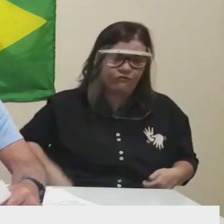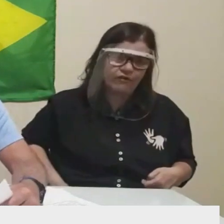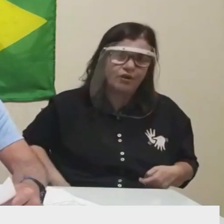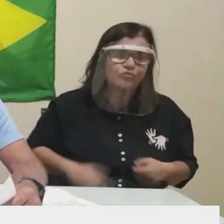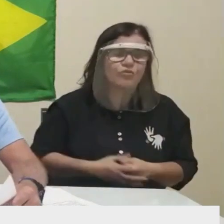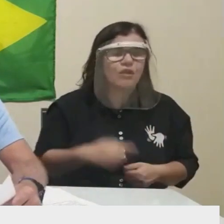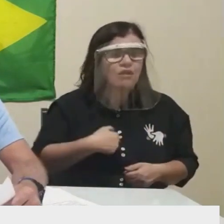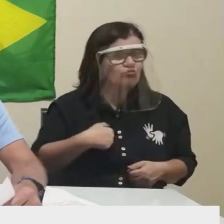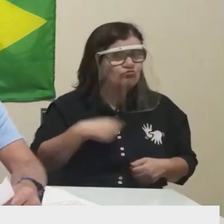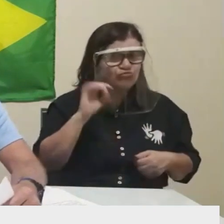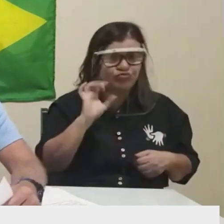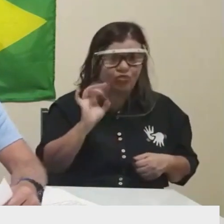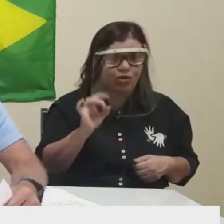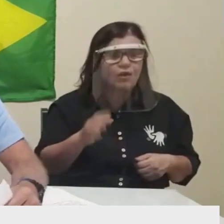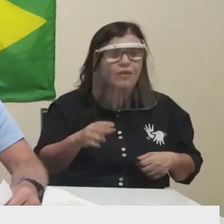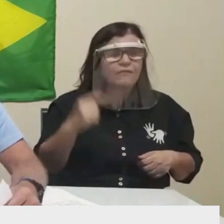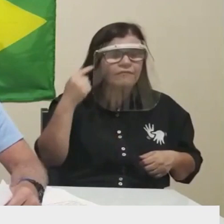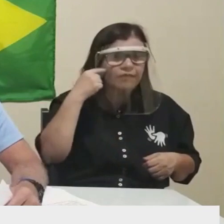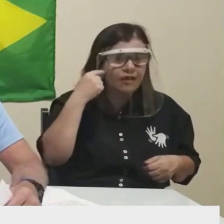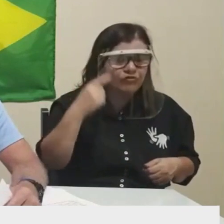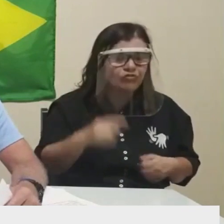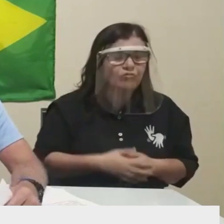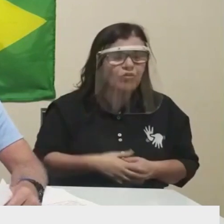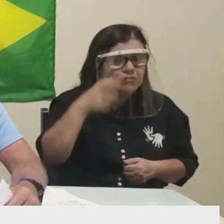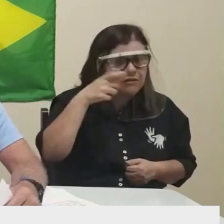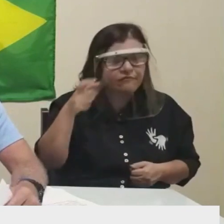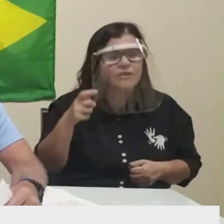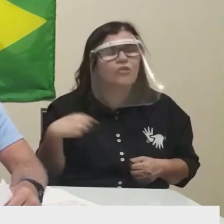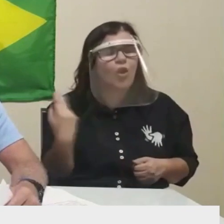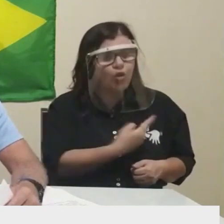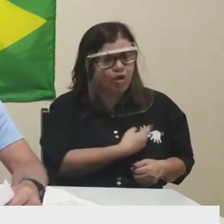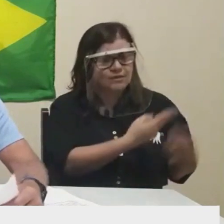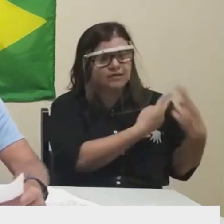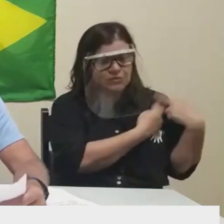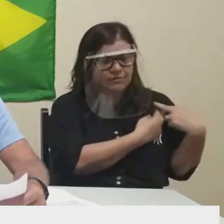Supremo Tribunal Federal. Então, da nossa parte, deu certo.